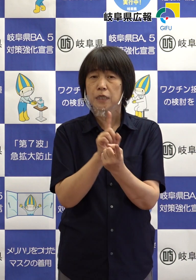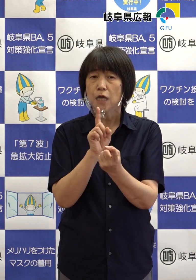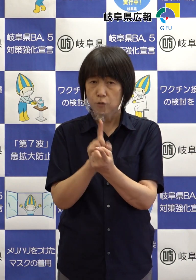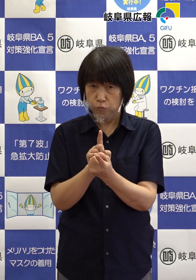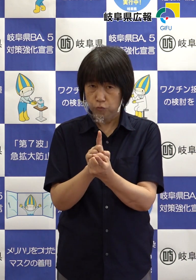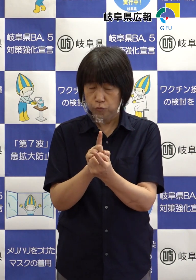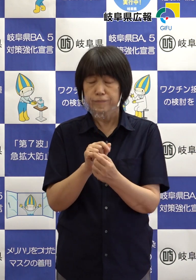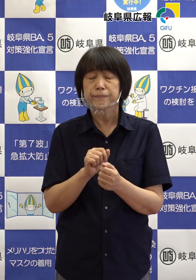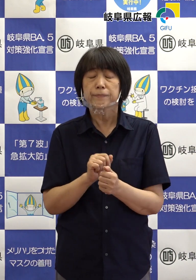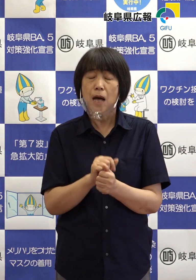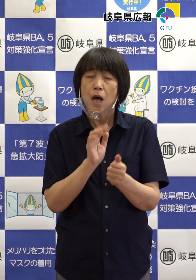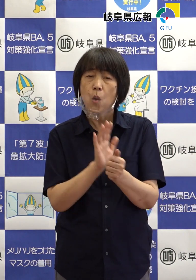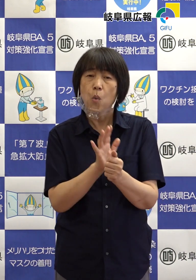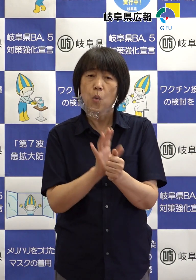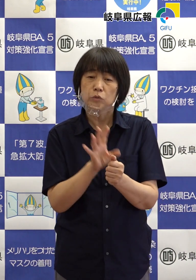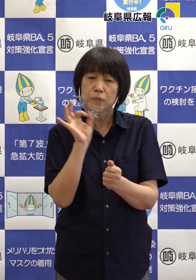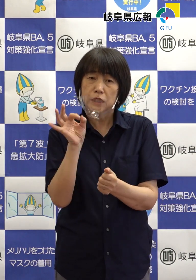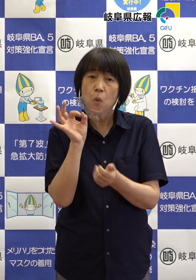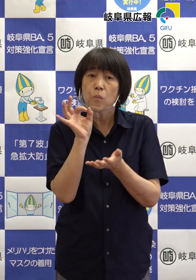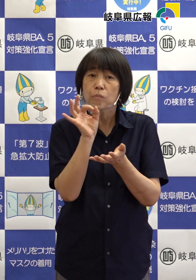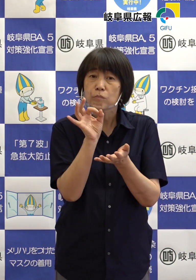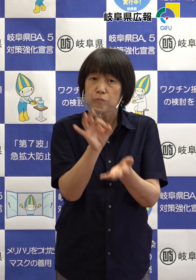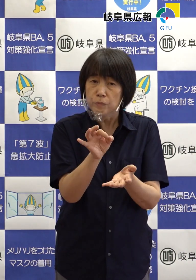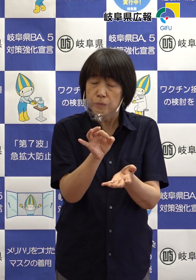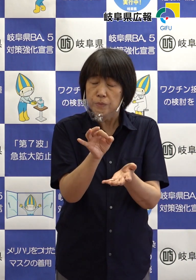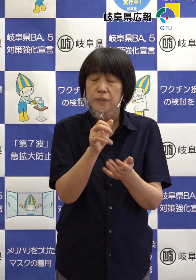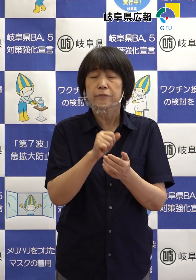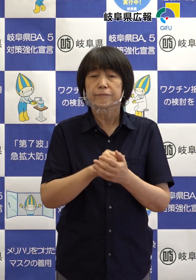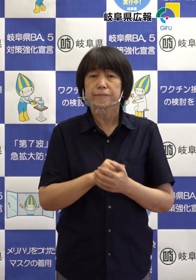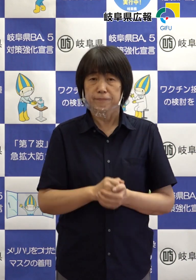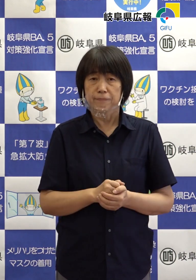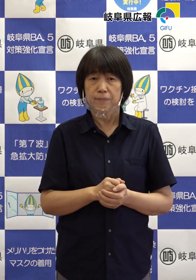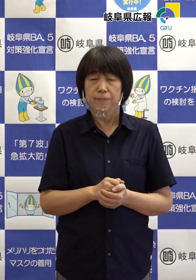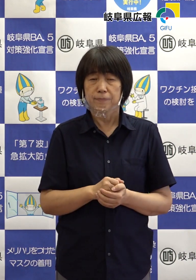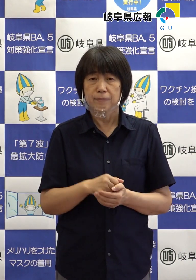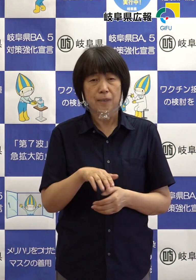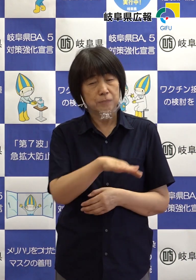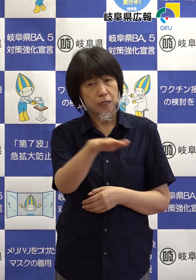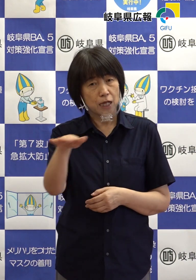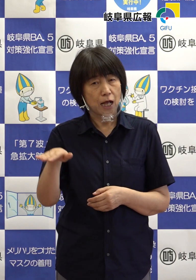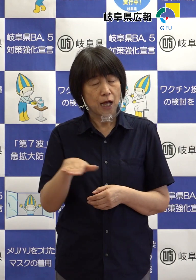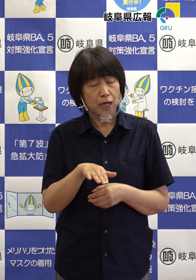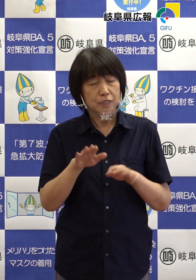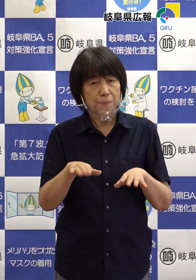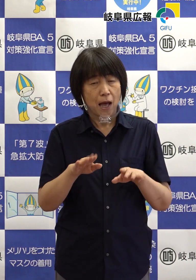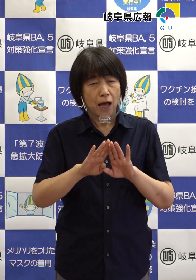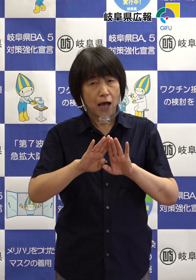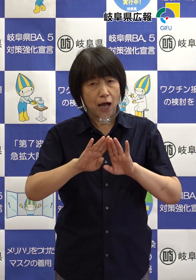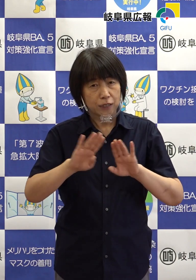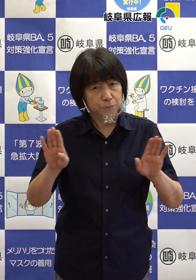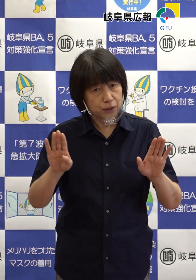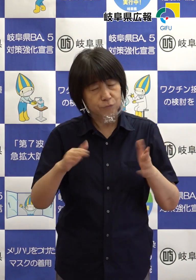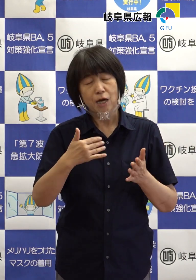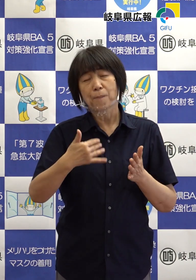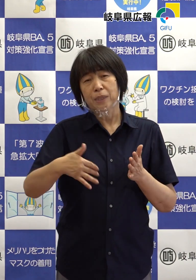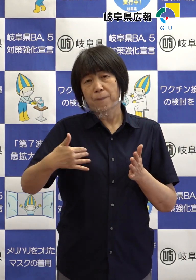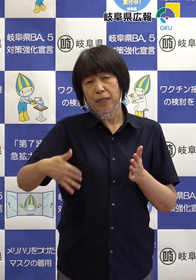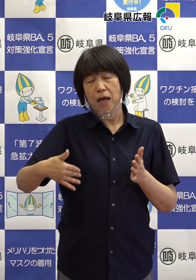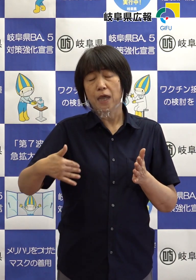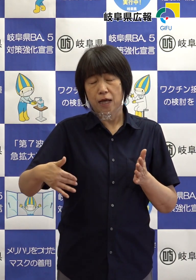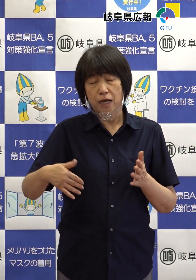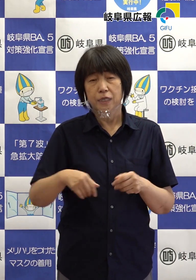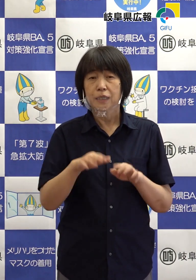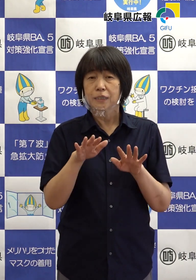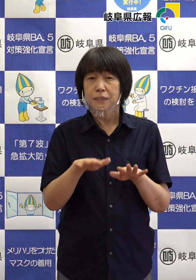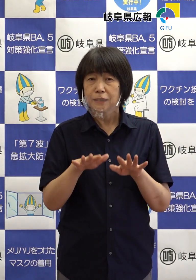補助金を用意しているわけでありますねどうもなかなかスタートがですね鈍くてですねあまりあのてがはなかったんですよここへき亭の